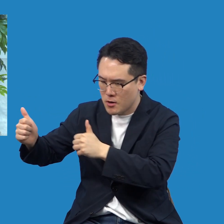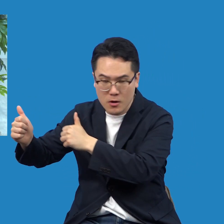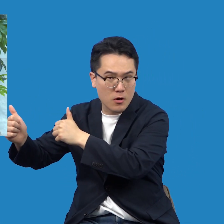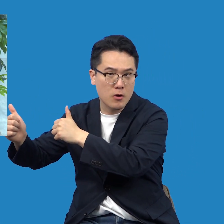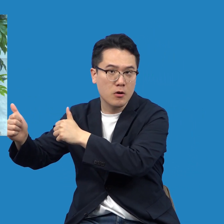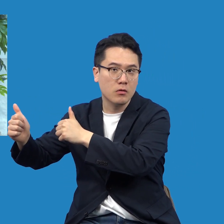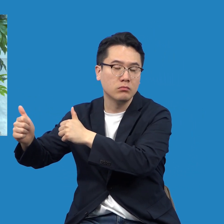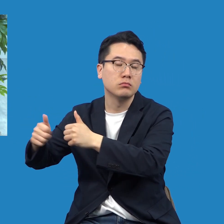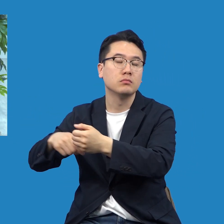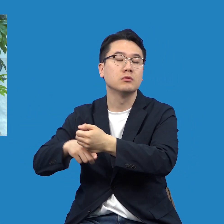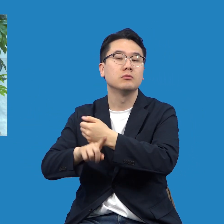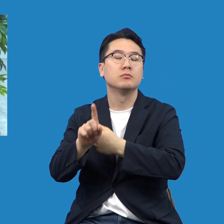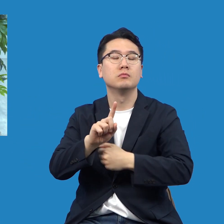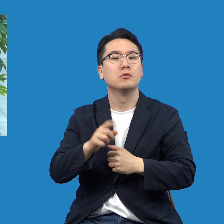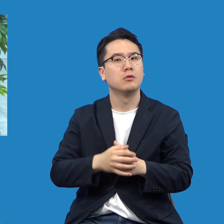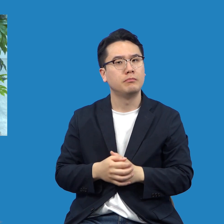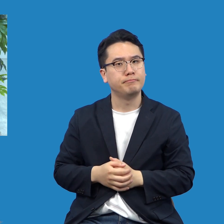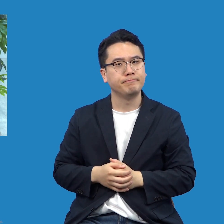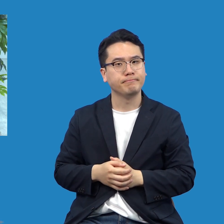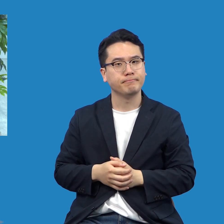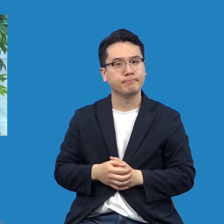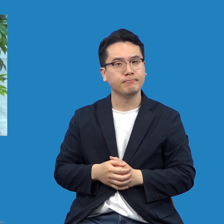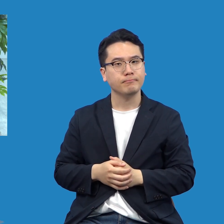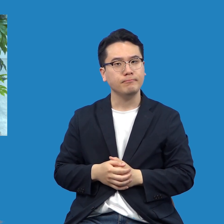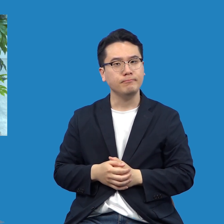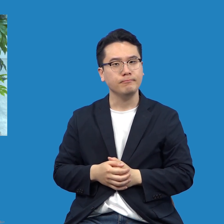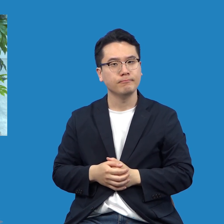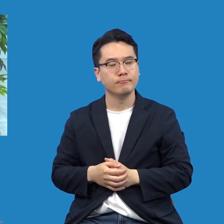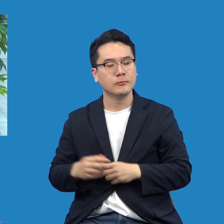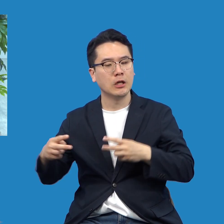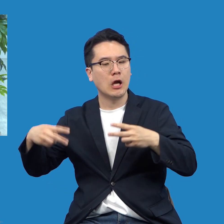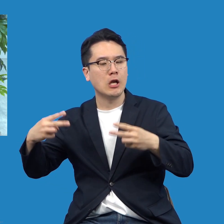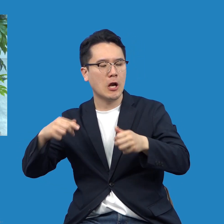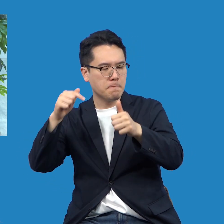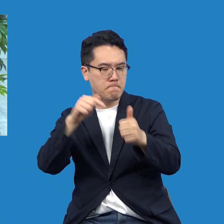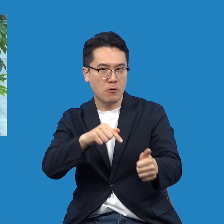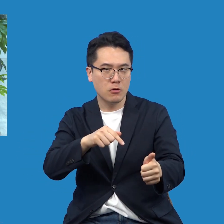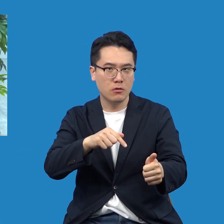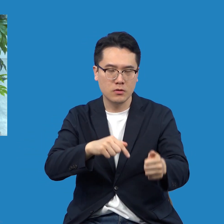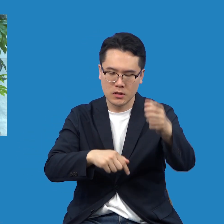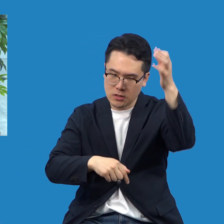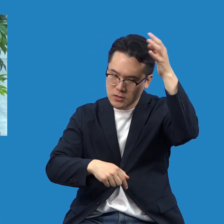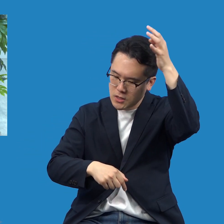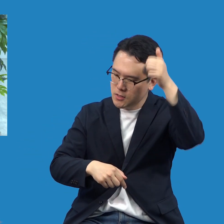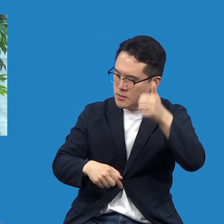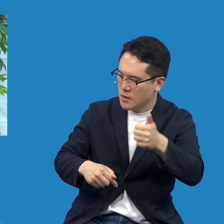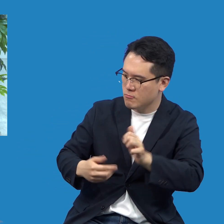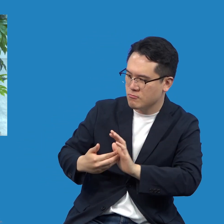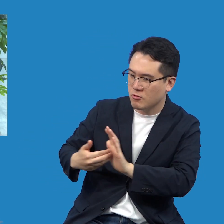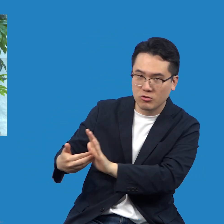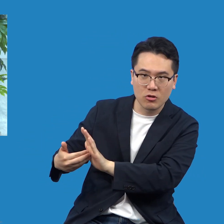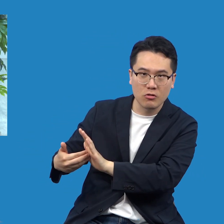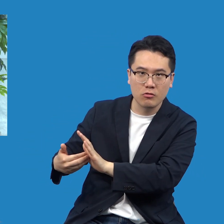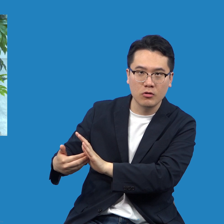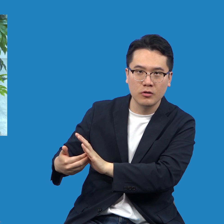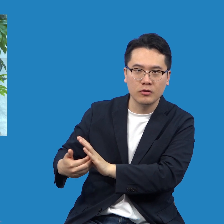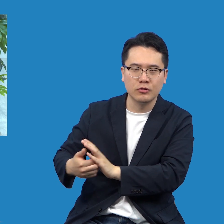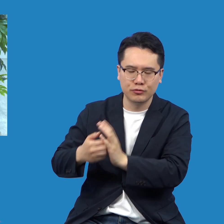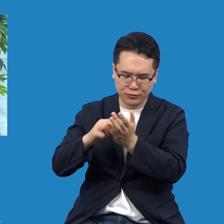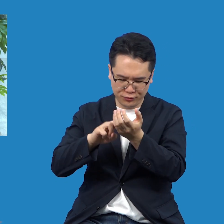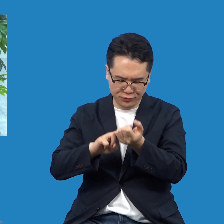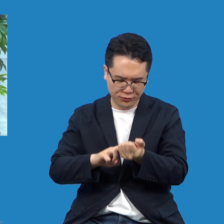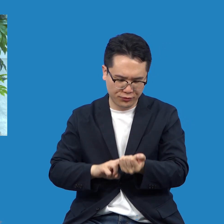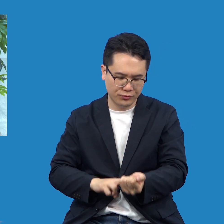엘리야의 명령과 엘리사의 거절에는 숨겨져 있는 깊은 대화가